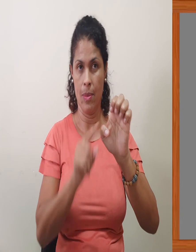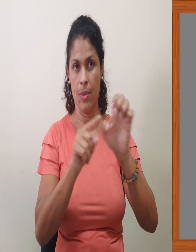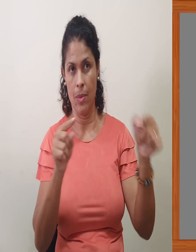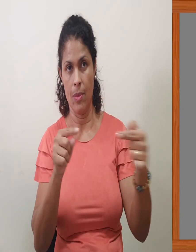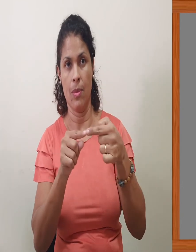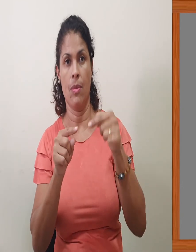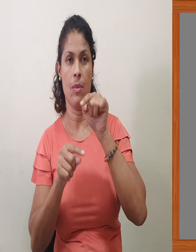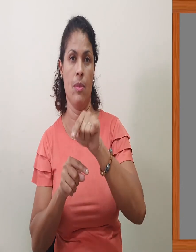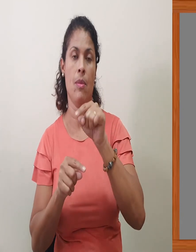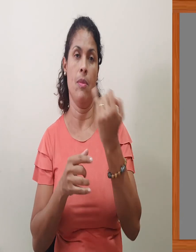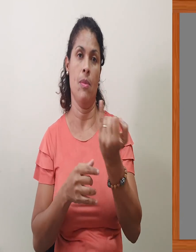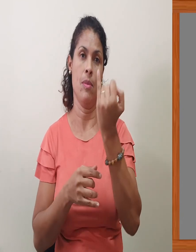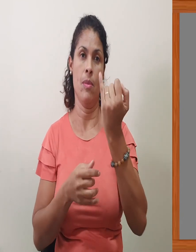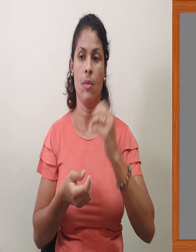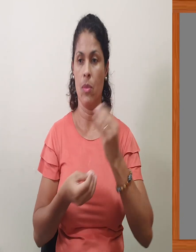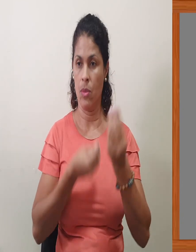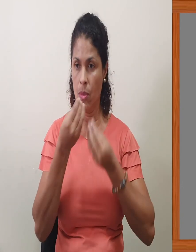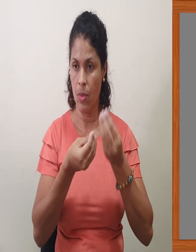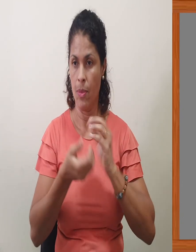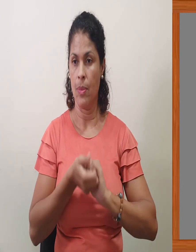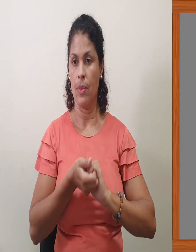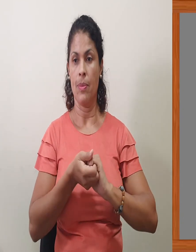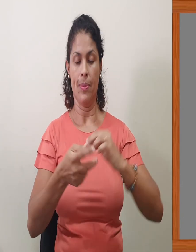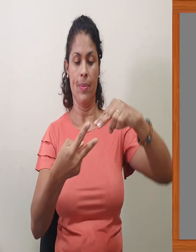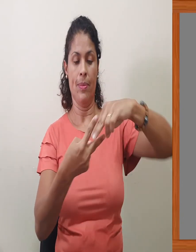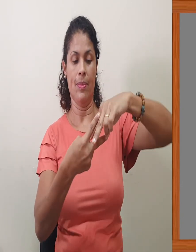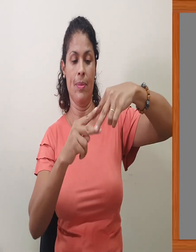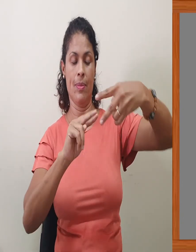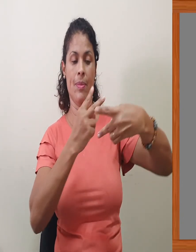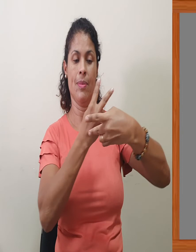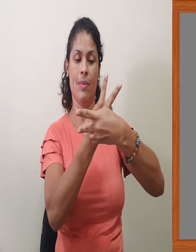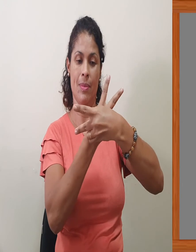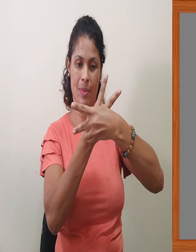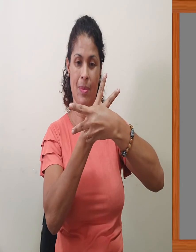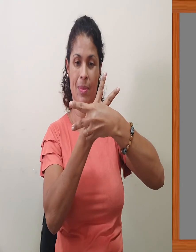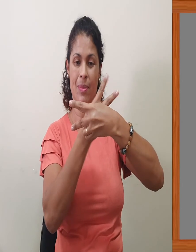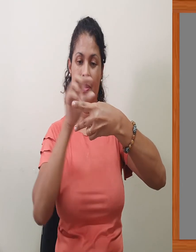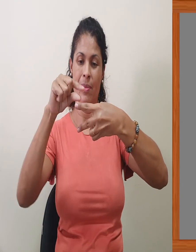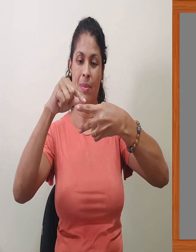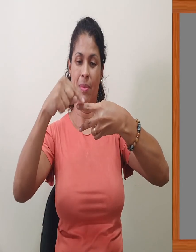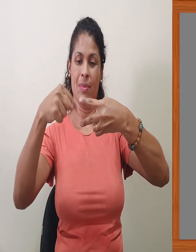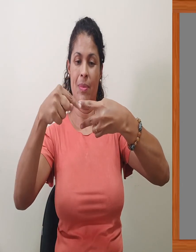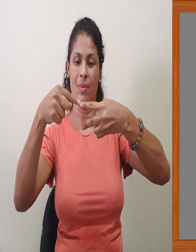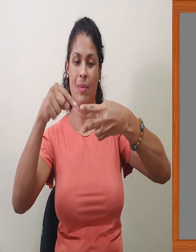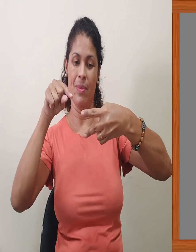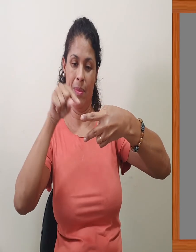câncer. Vamos estudar a importância da telomerase na oncogênese.